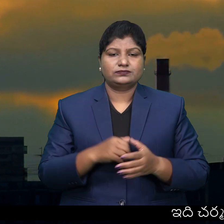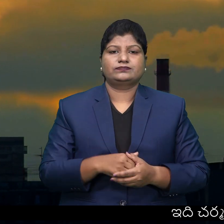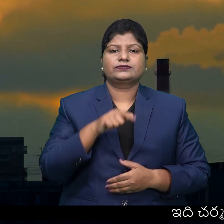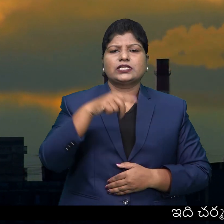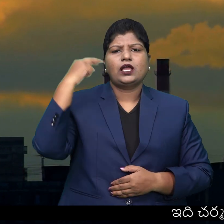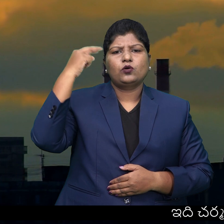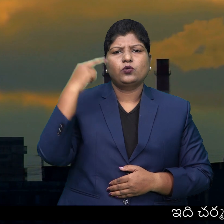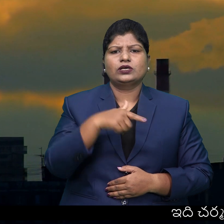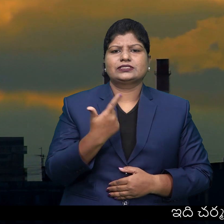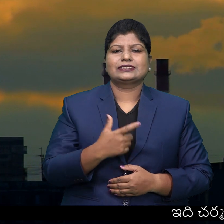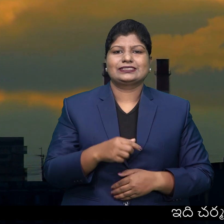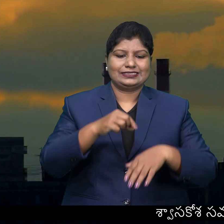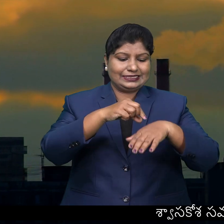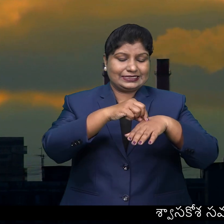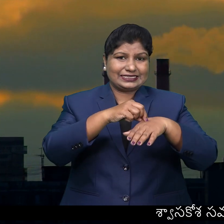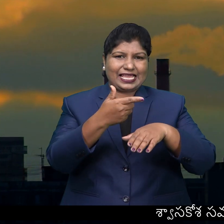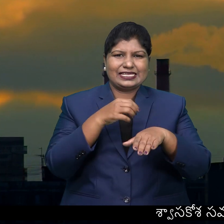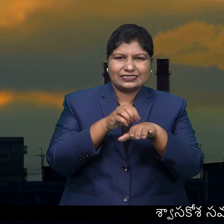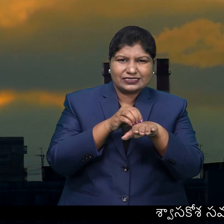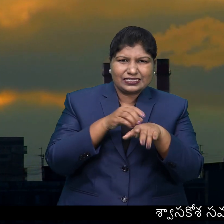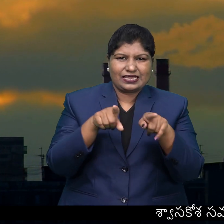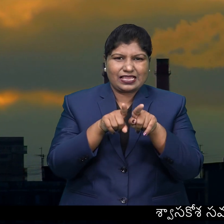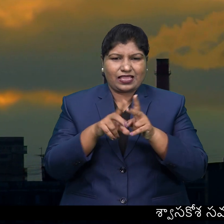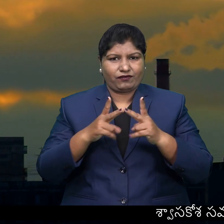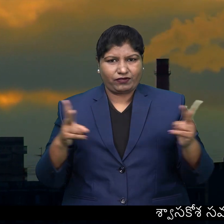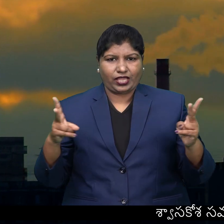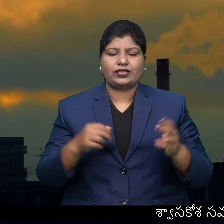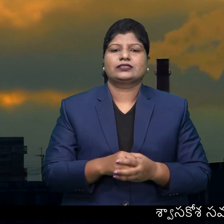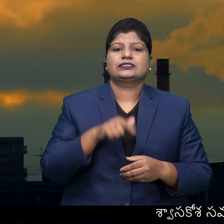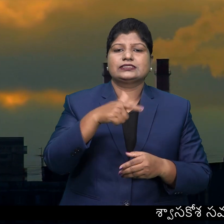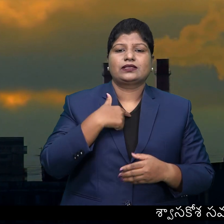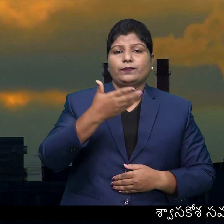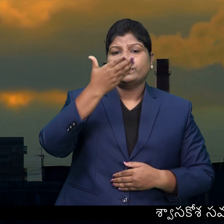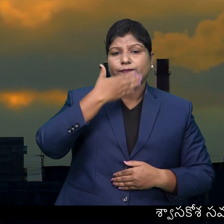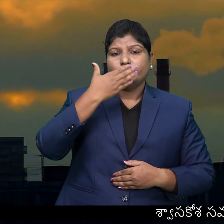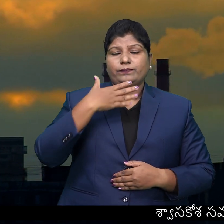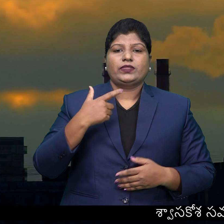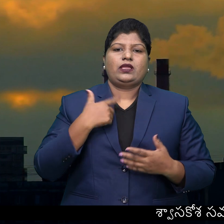ఇది చర్మ అలెర్జీలు మరియు శ్వాసకోశ సమస్యలను కలిగిస్తుంది.